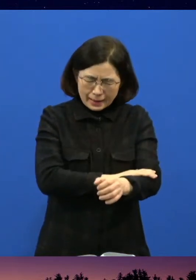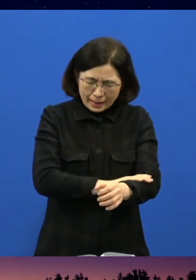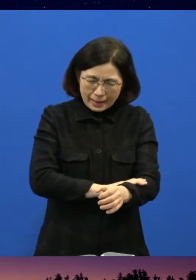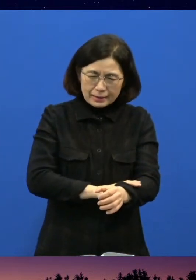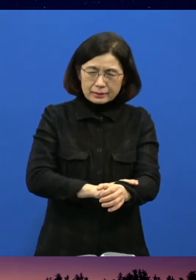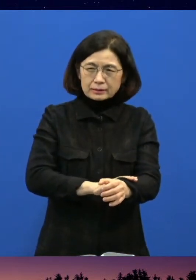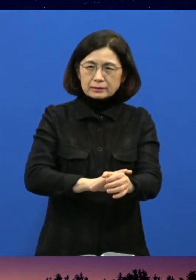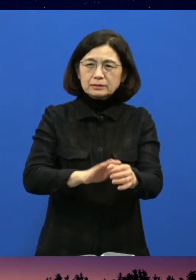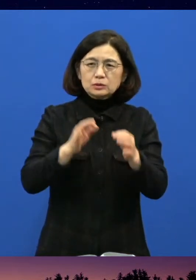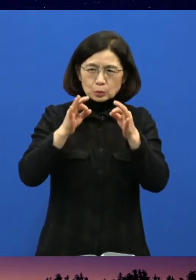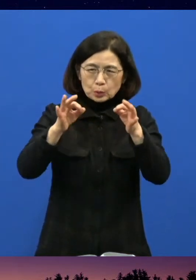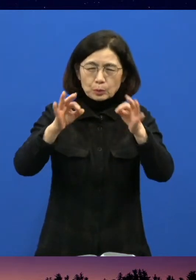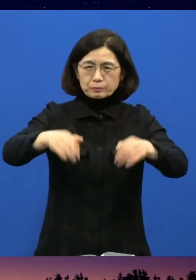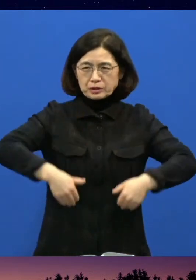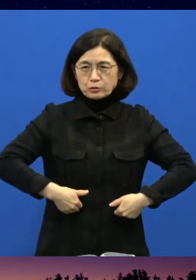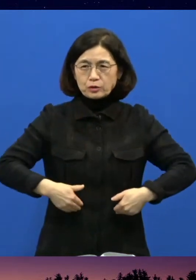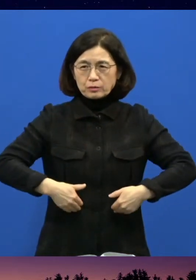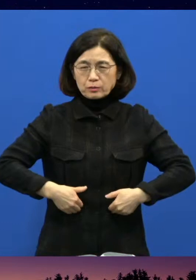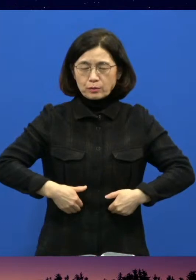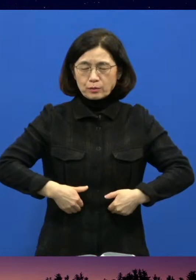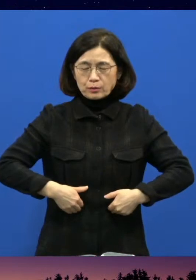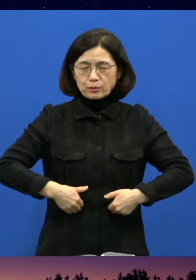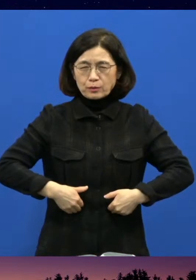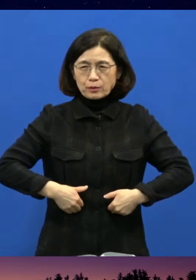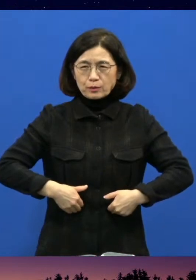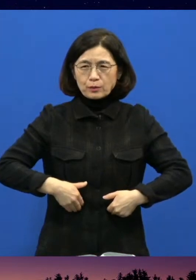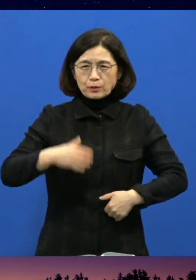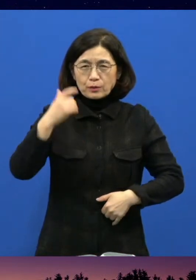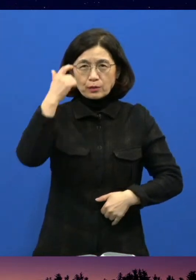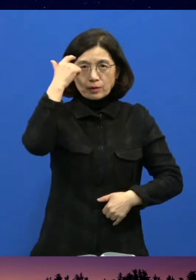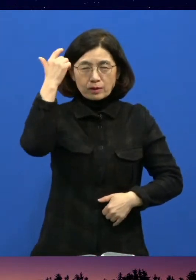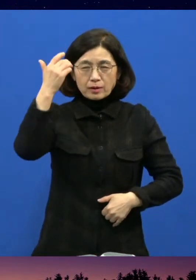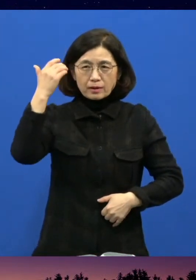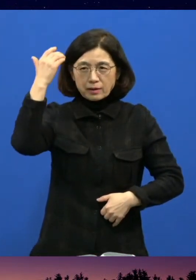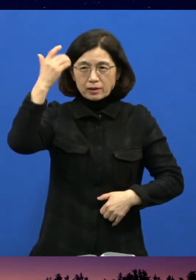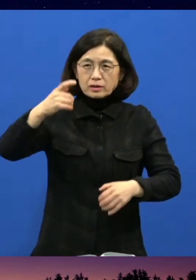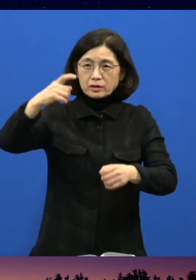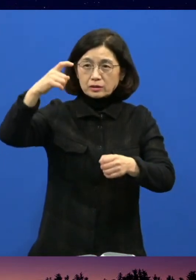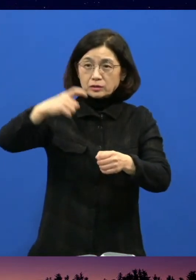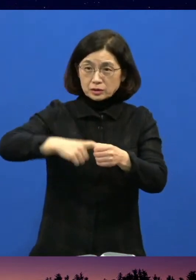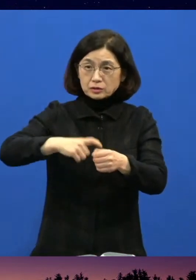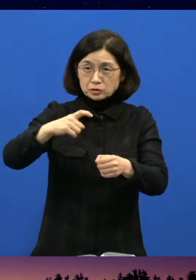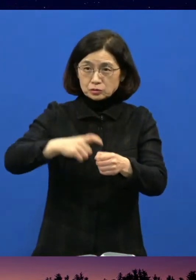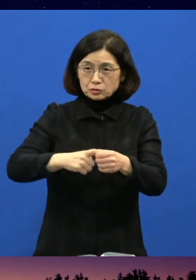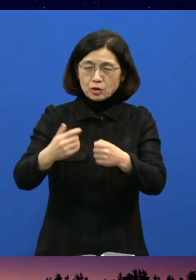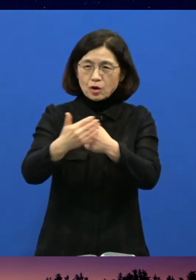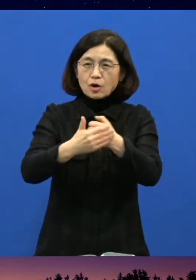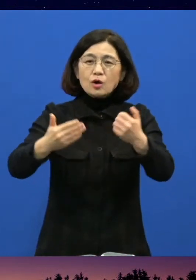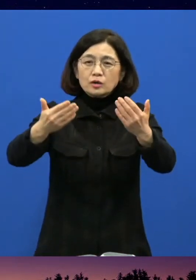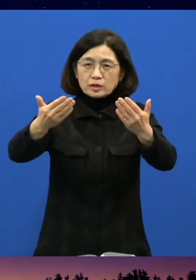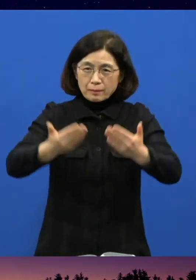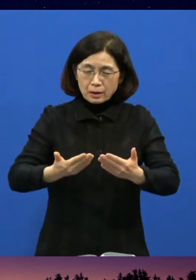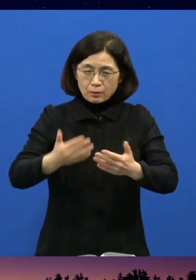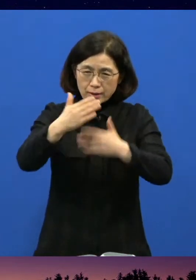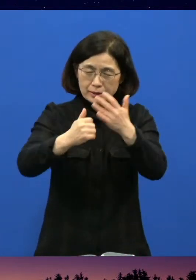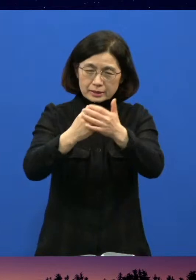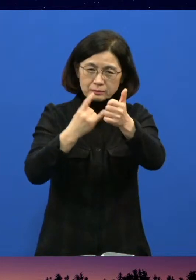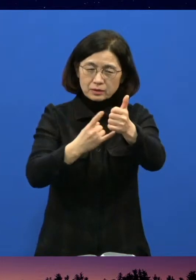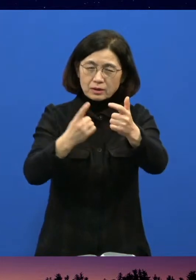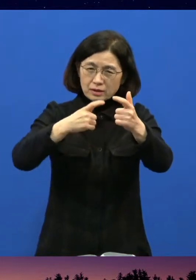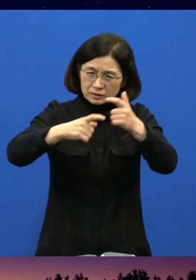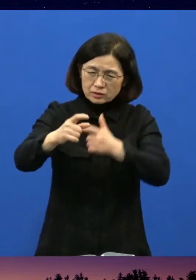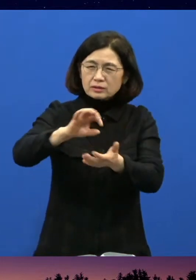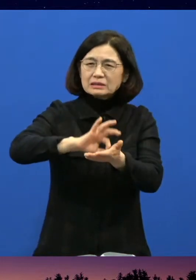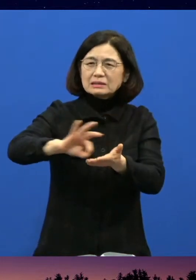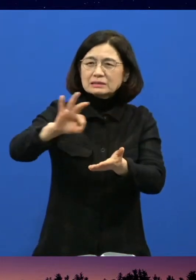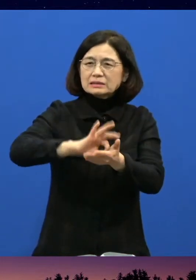우리 영적인 큰 파도가 쳐가는데 여러분들이 쓰임 받기를 바라고, 이 코로나 시기에 여러분들이 신앙에 손해